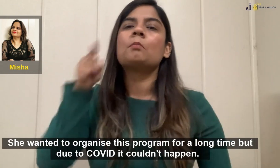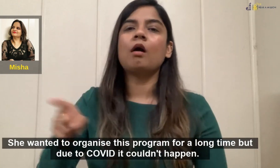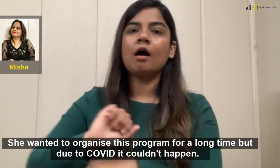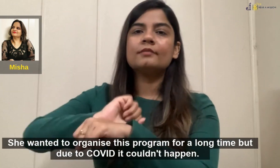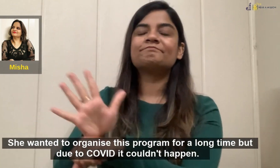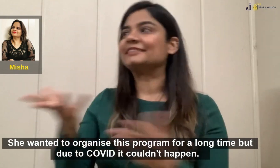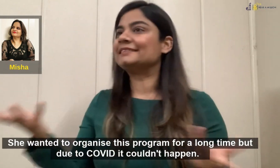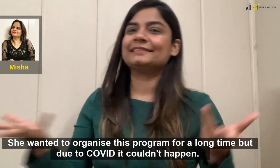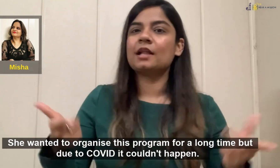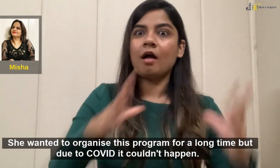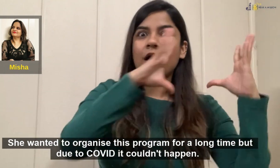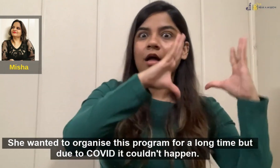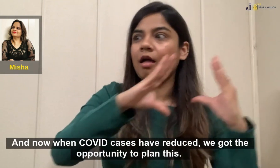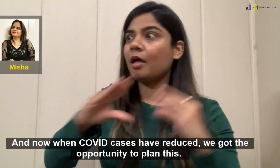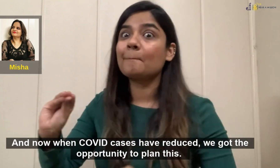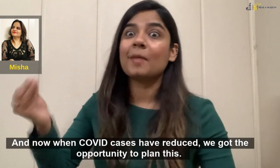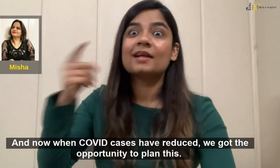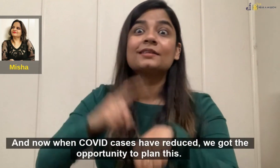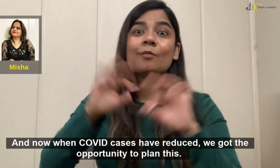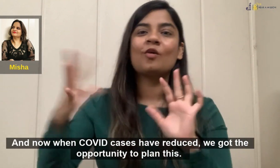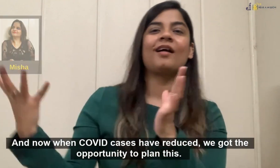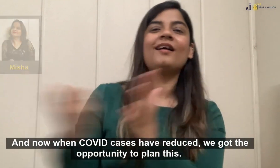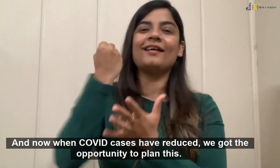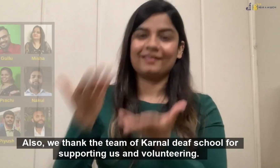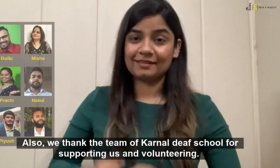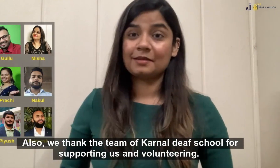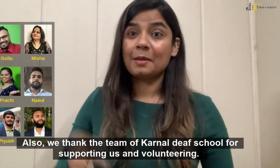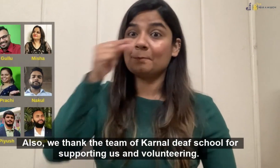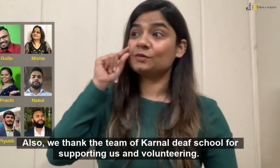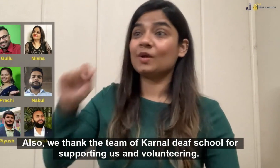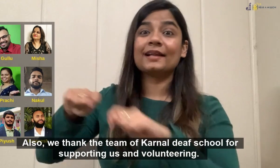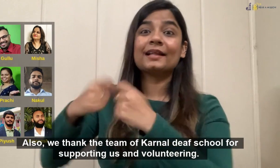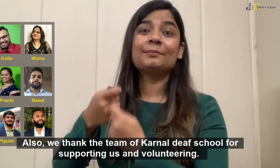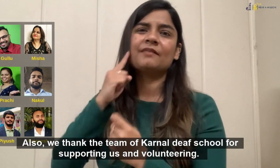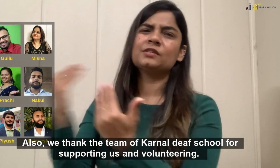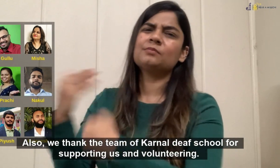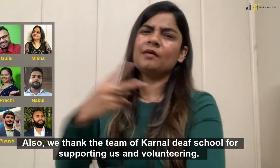की वजह से वह नहीं कर पा रही थी। कोविड केसेस कम होने की वजह से हम यह अच्छे से कर पाए। करनाल बधिर